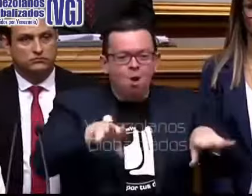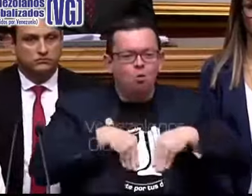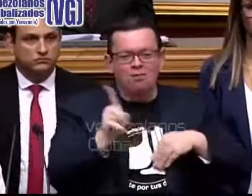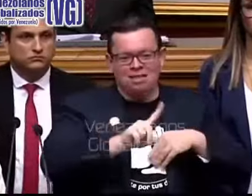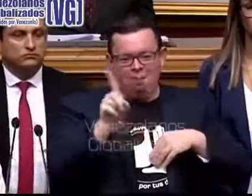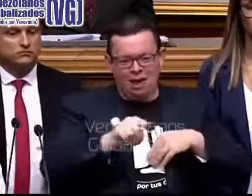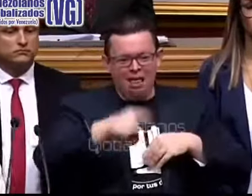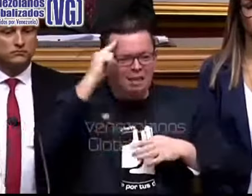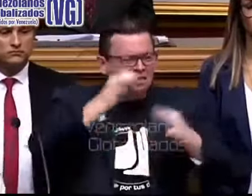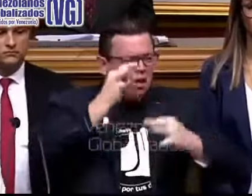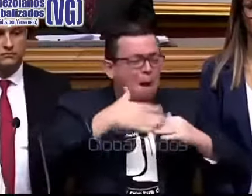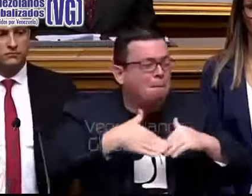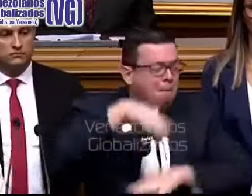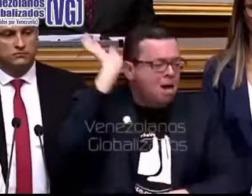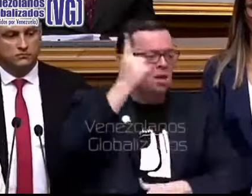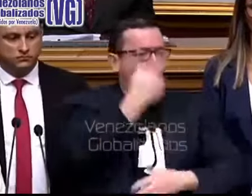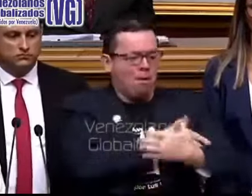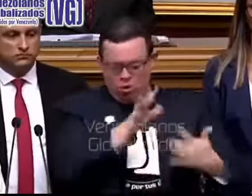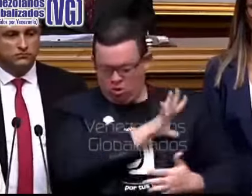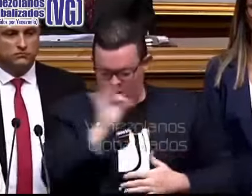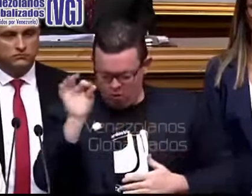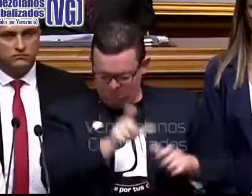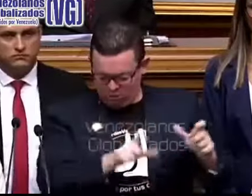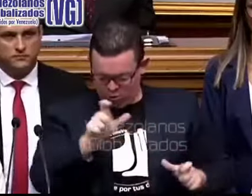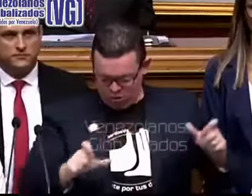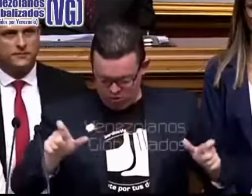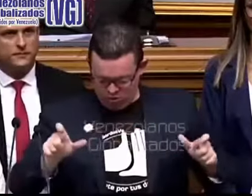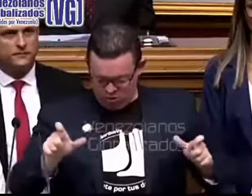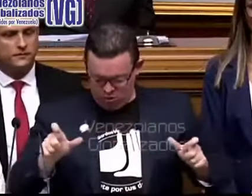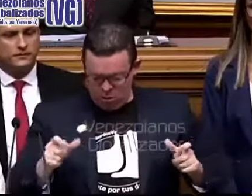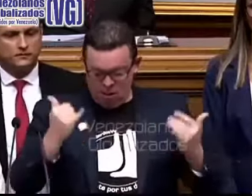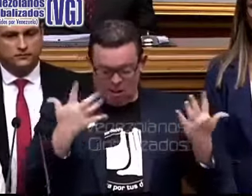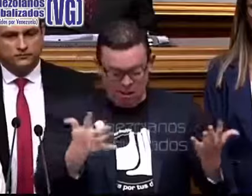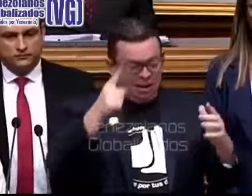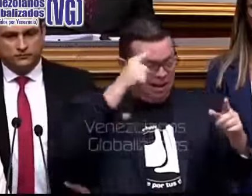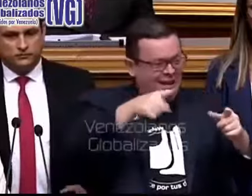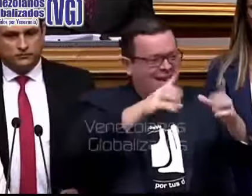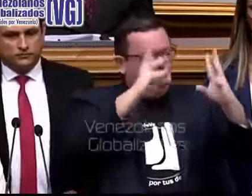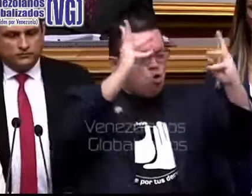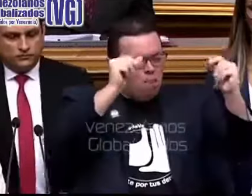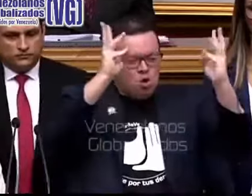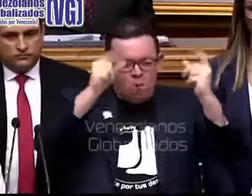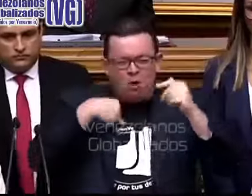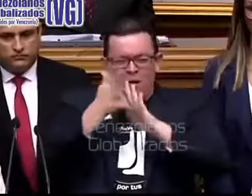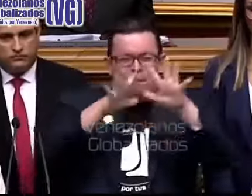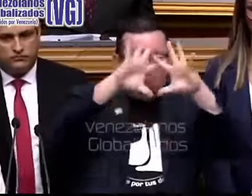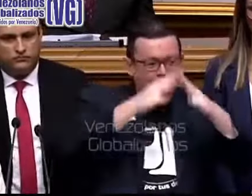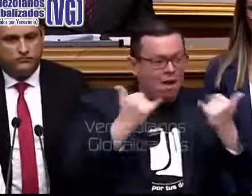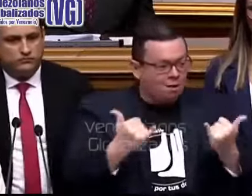personas con discapacidad estaban escondidas en sus casas, bien sea porque sus familias no aceptan el hecho de reconocerlos como personas con discapacidad,